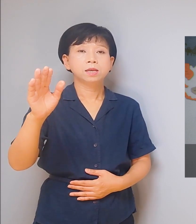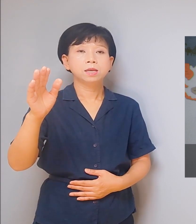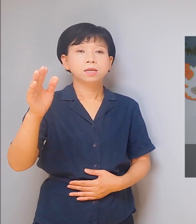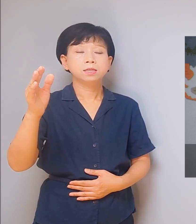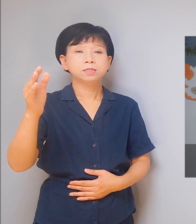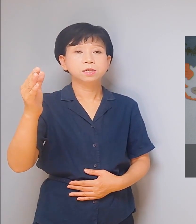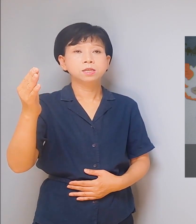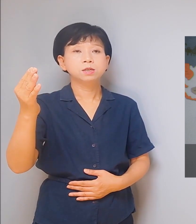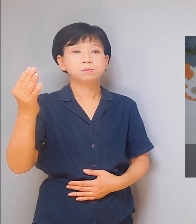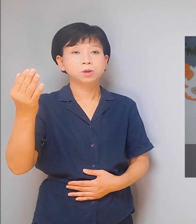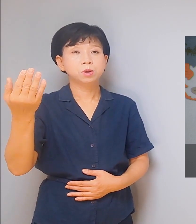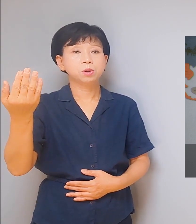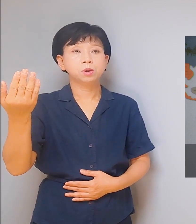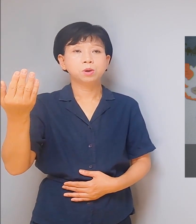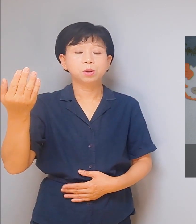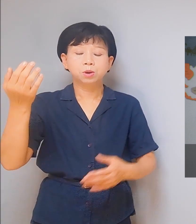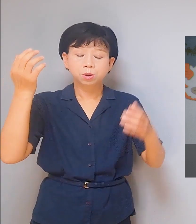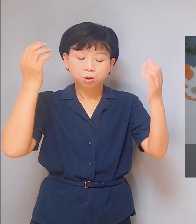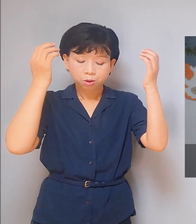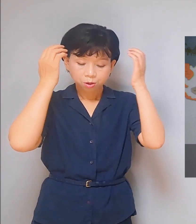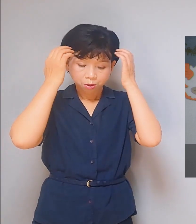피난처가 되시며